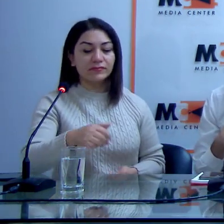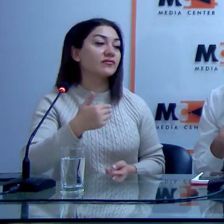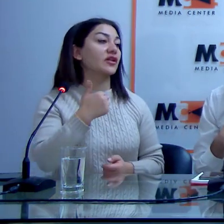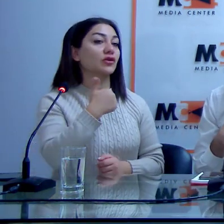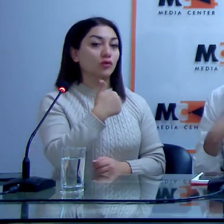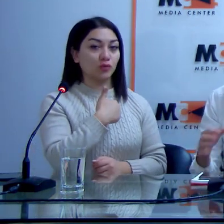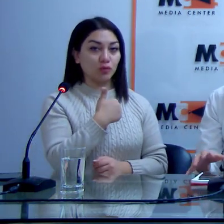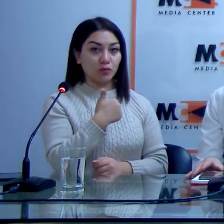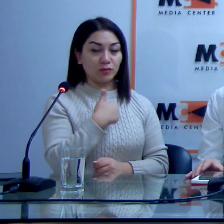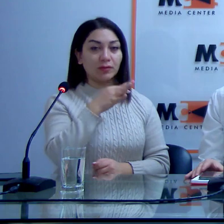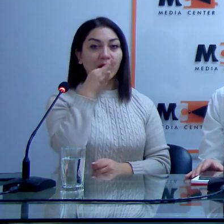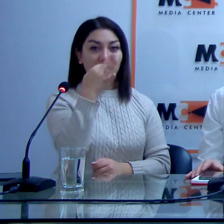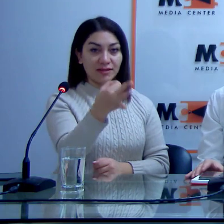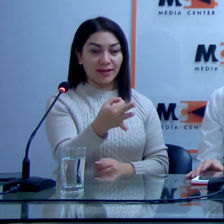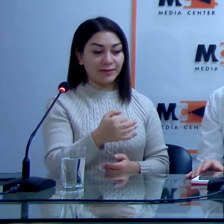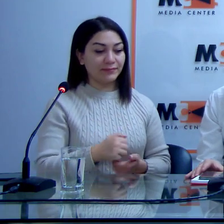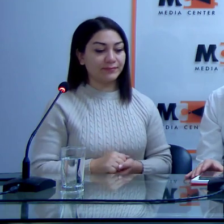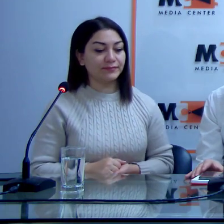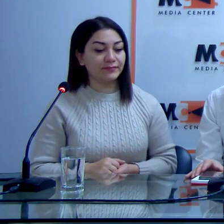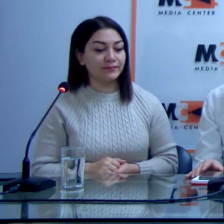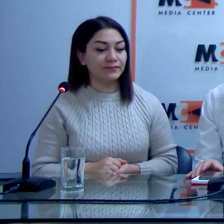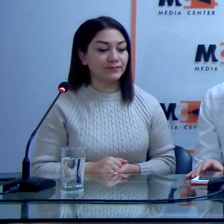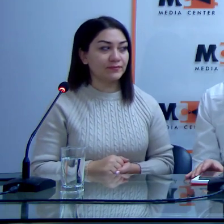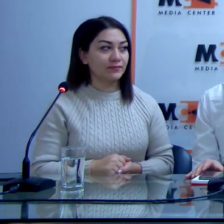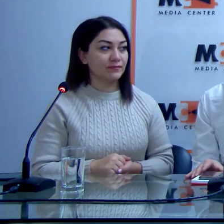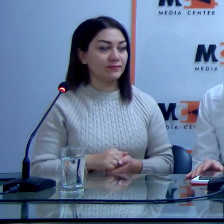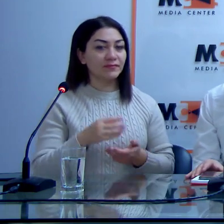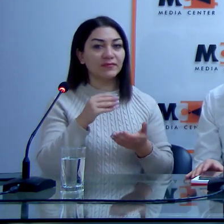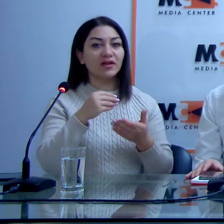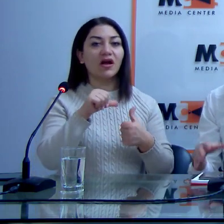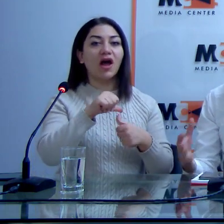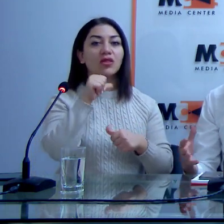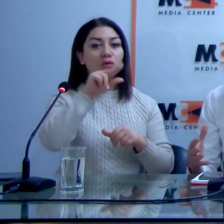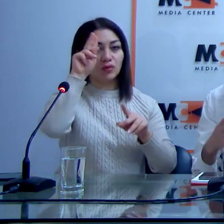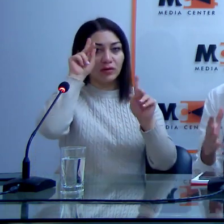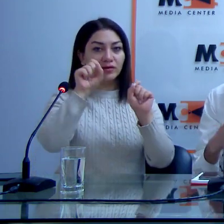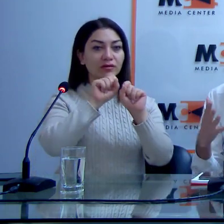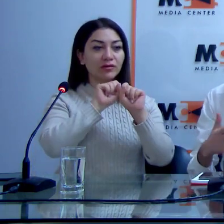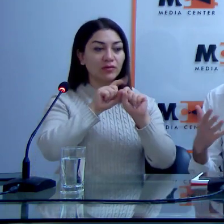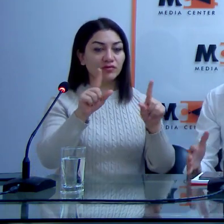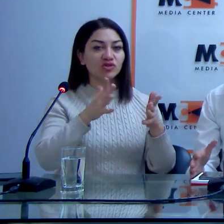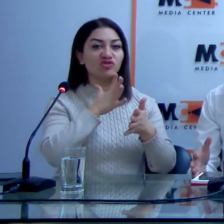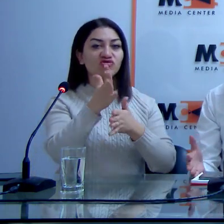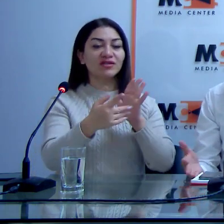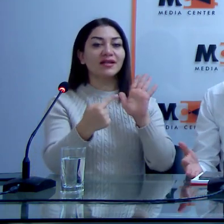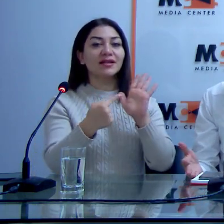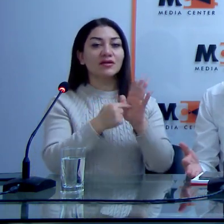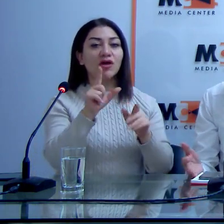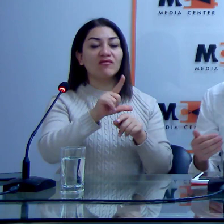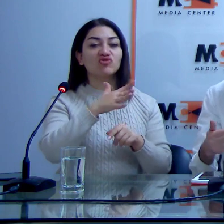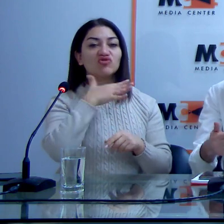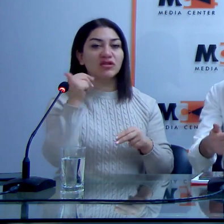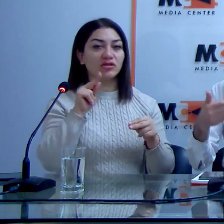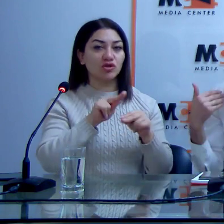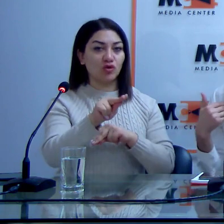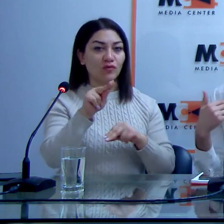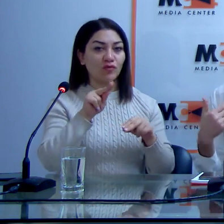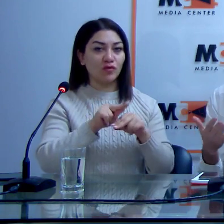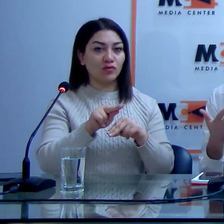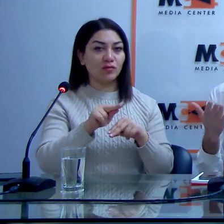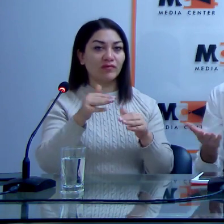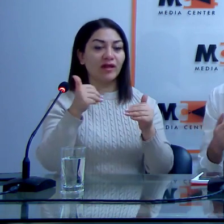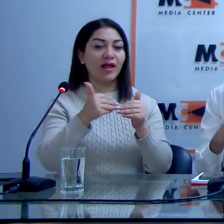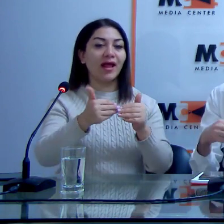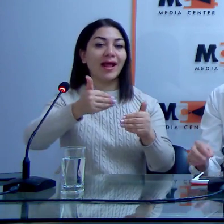Ուտում եմ այդպես հայտուկը դպրոցում արվեստի դպրոցում